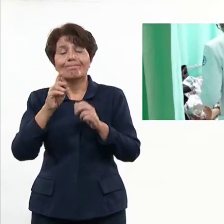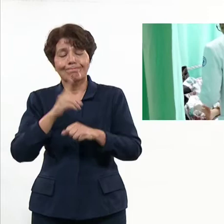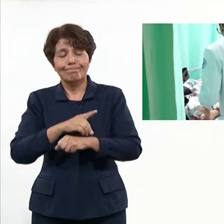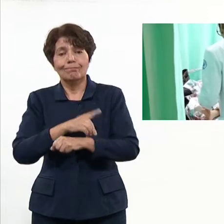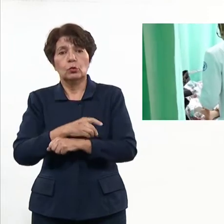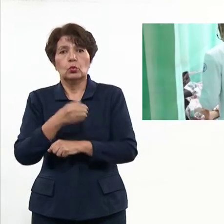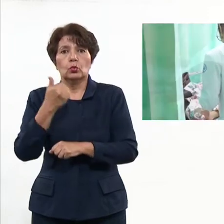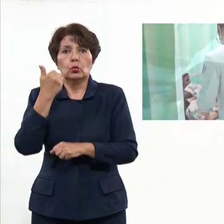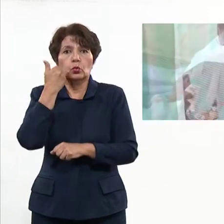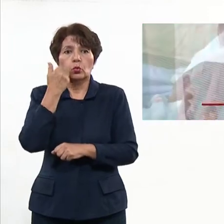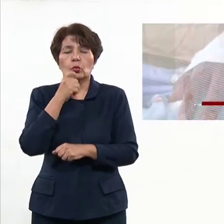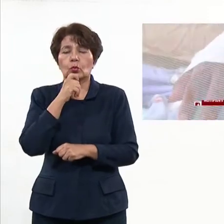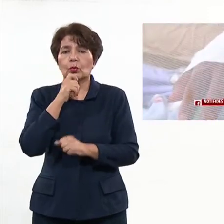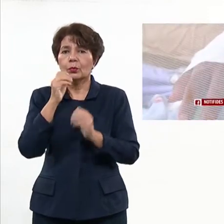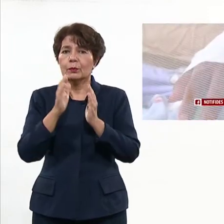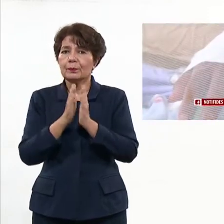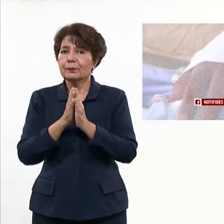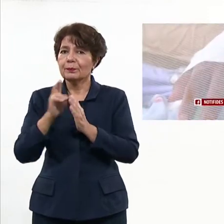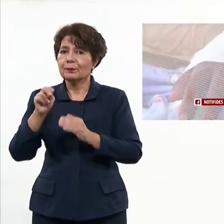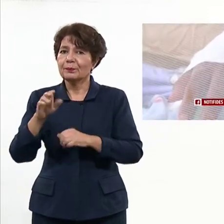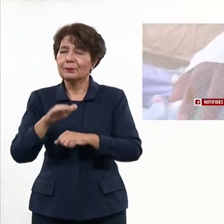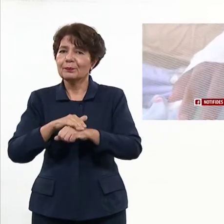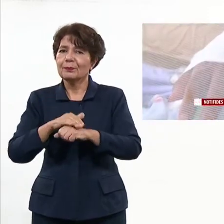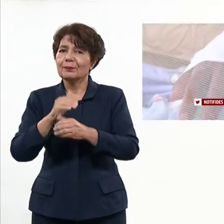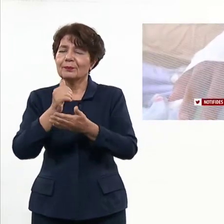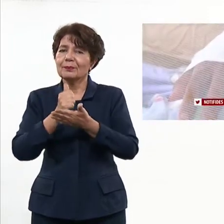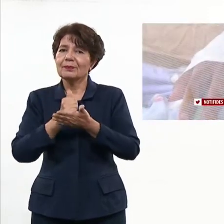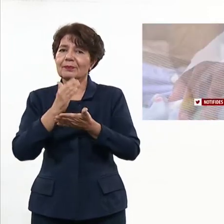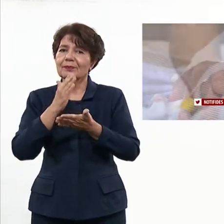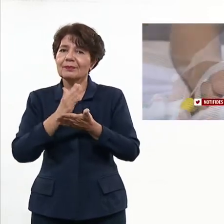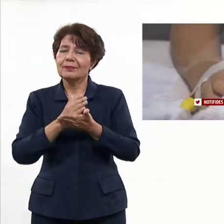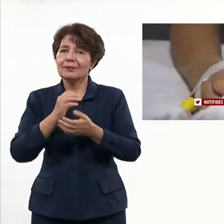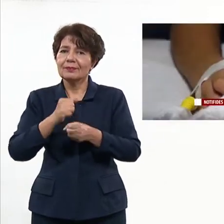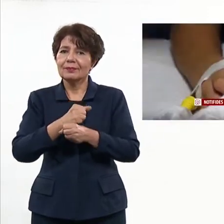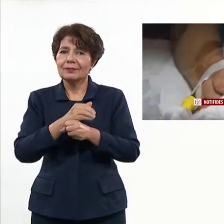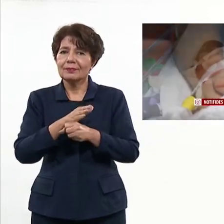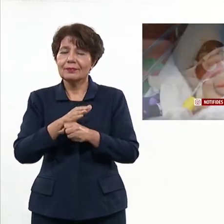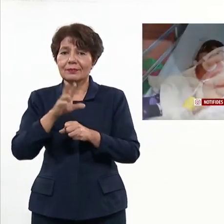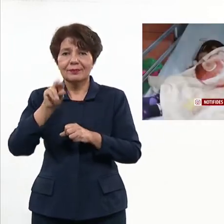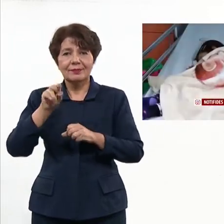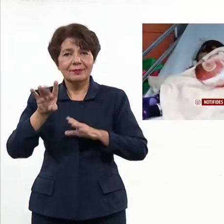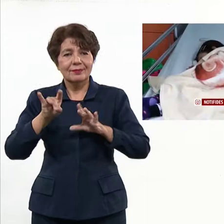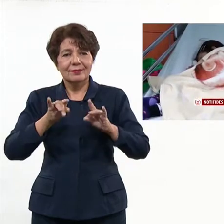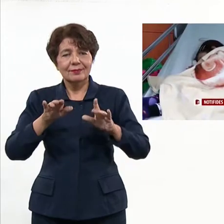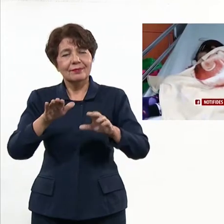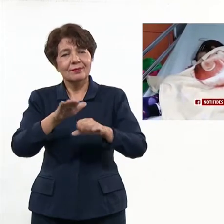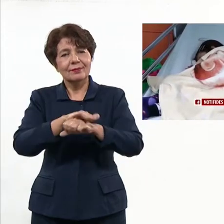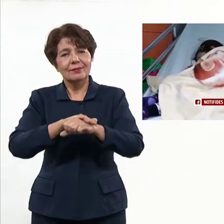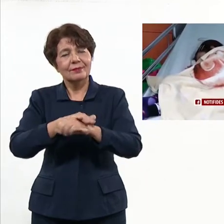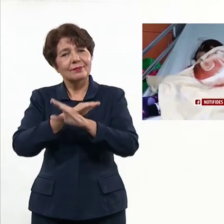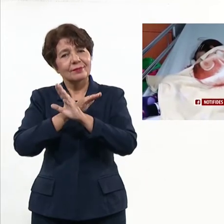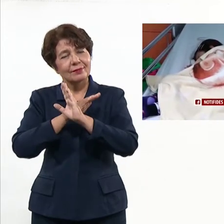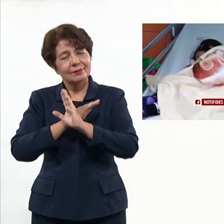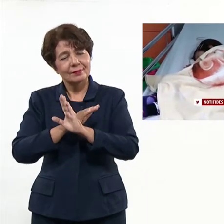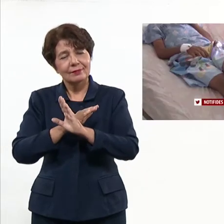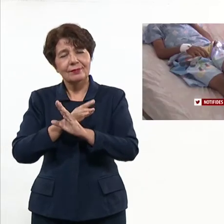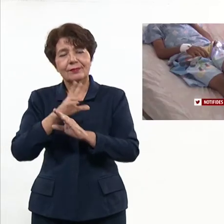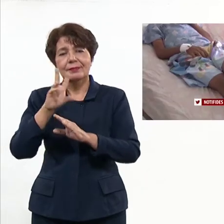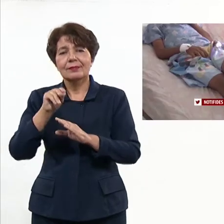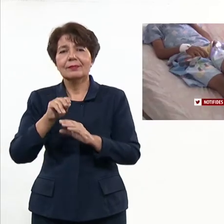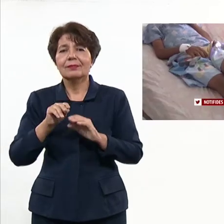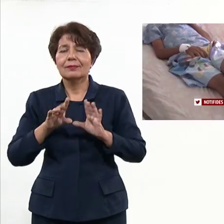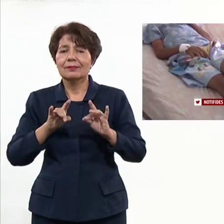desde suyapa medio se notifique la invitamos a que juntos erradiquemos el coronavirus con imágenes de nelson montes les